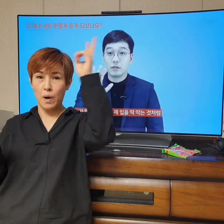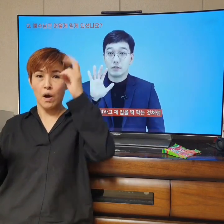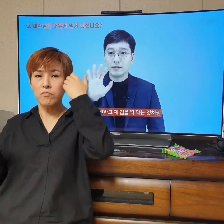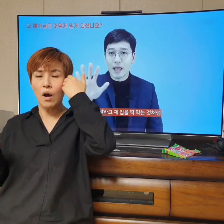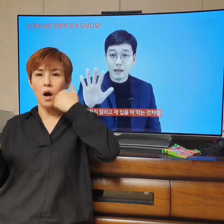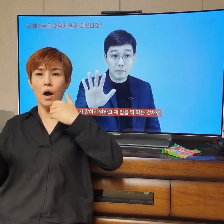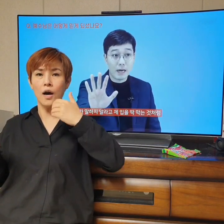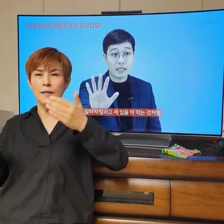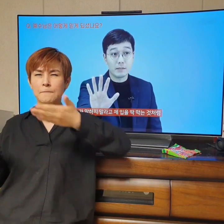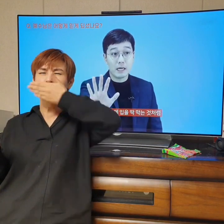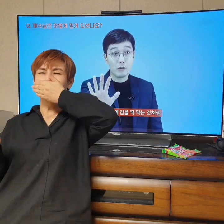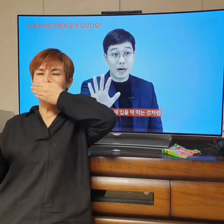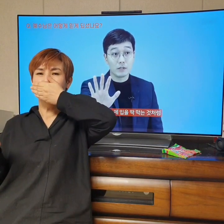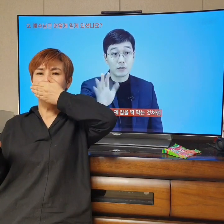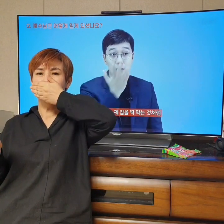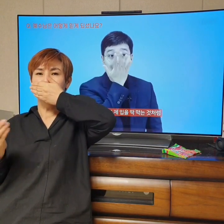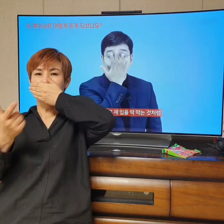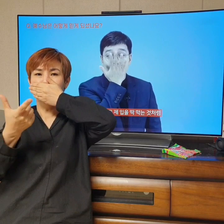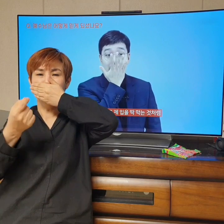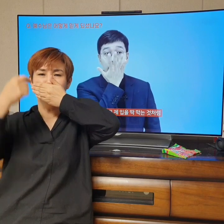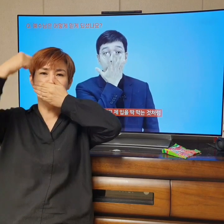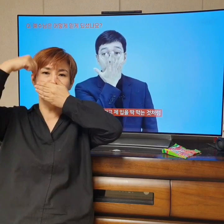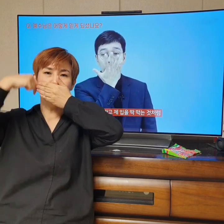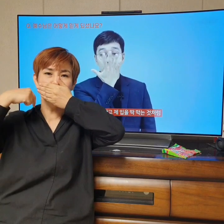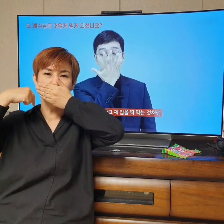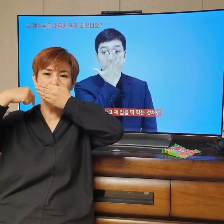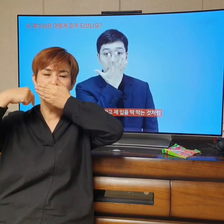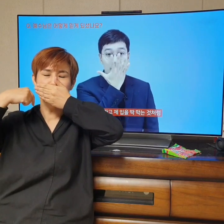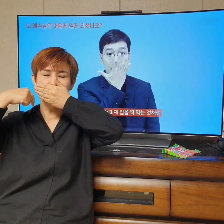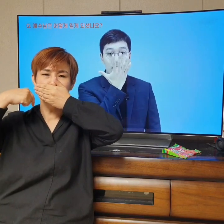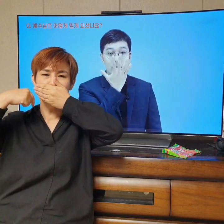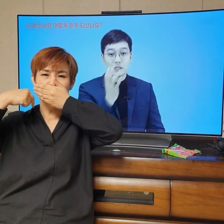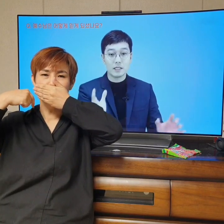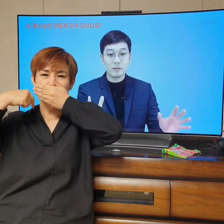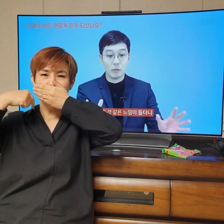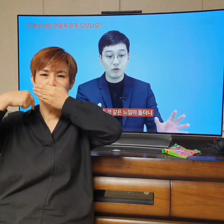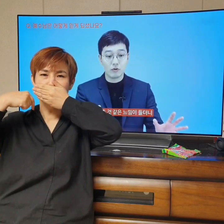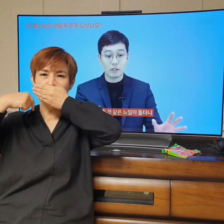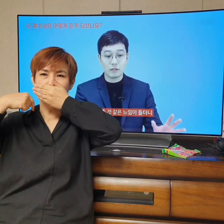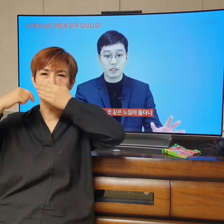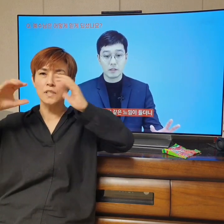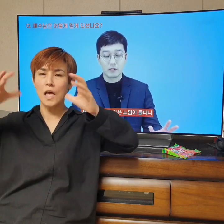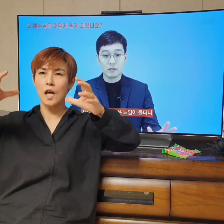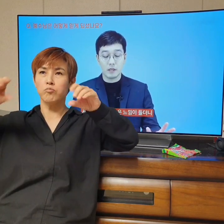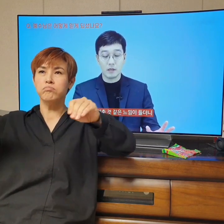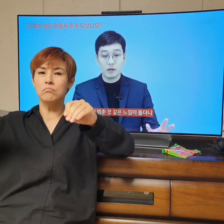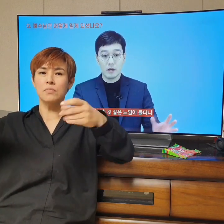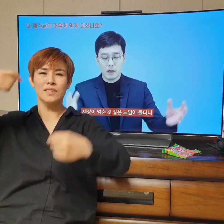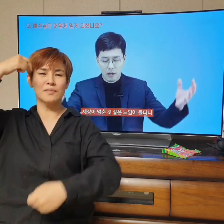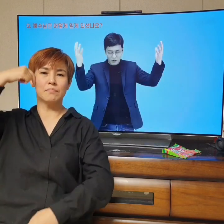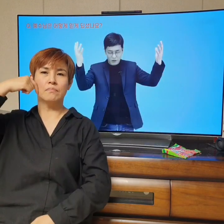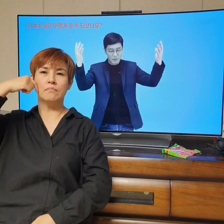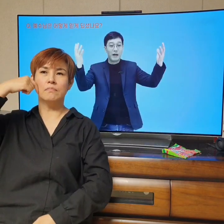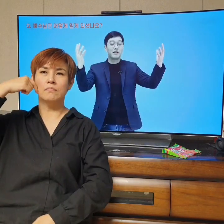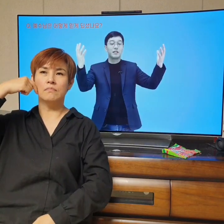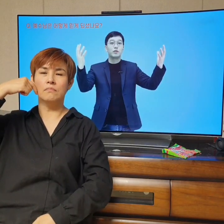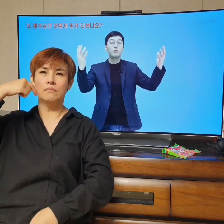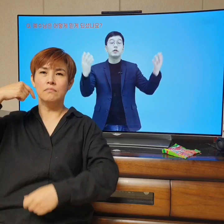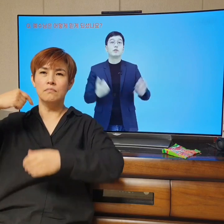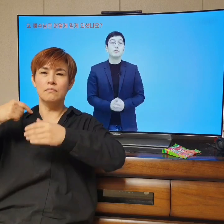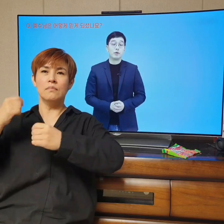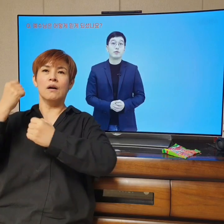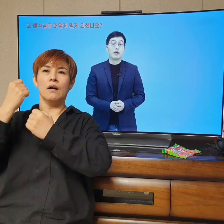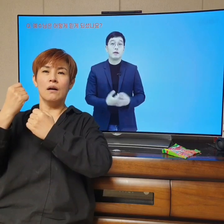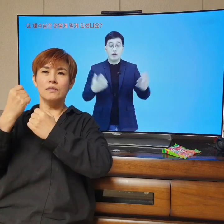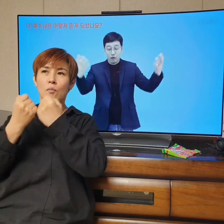제 입을 딱 말하지 말라고 막는 것처럼 입을 딱 막는 것처럼 딱 세상이 멈춘 것 같은 느낌이 들더니 어떻게 말을